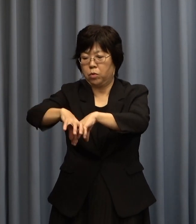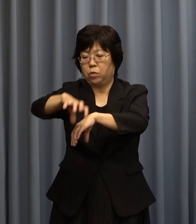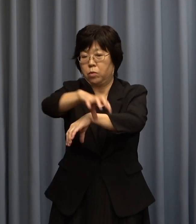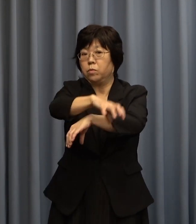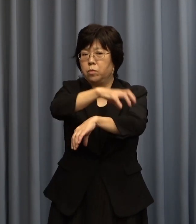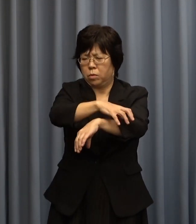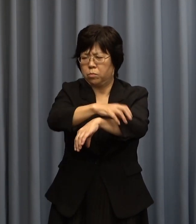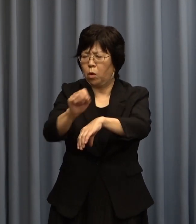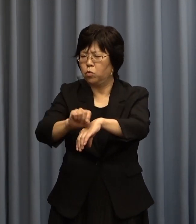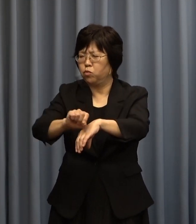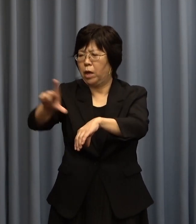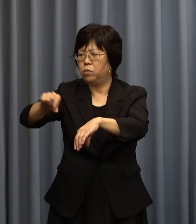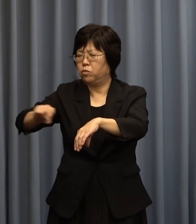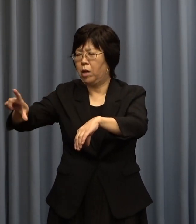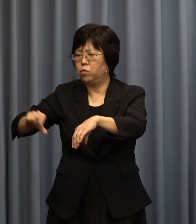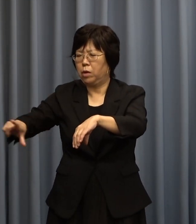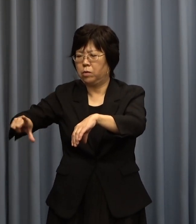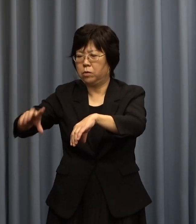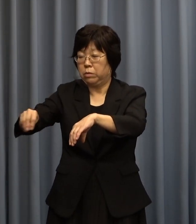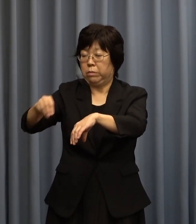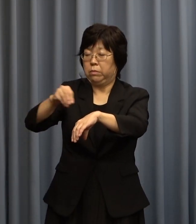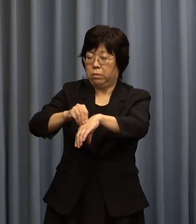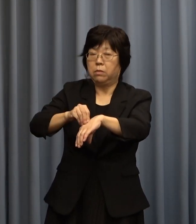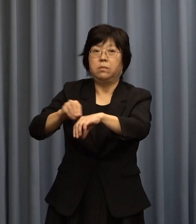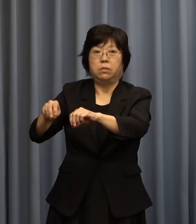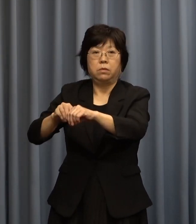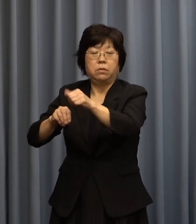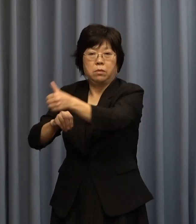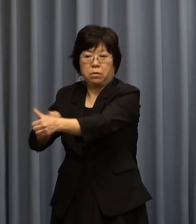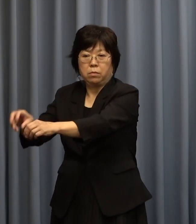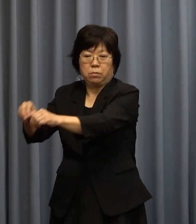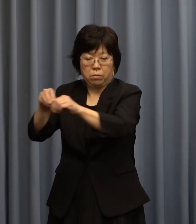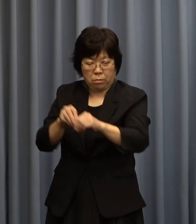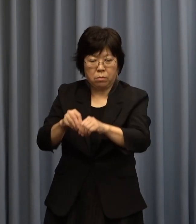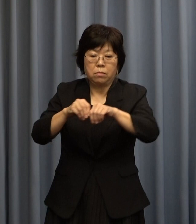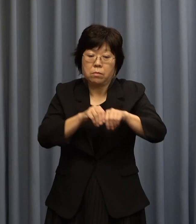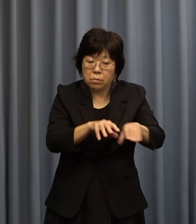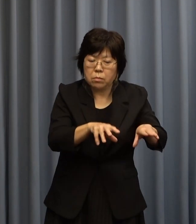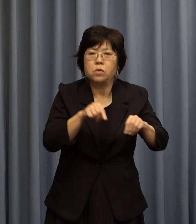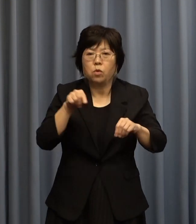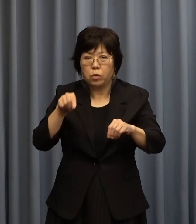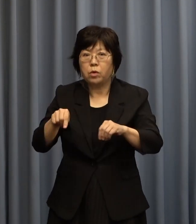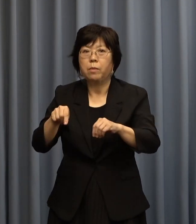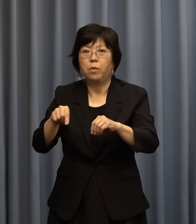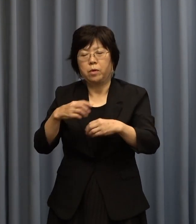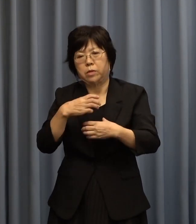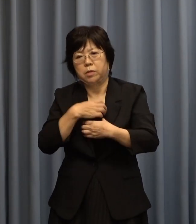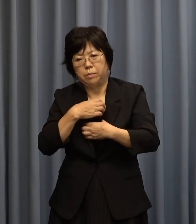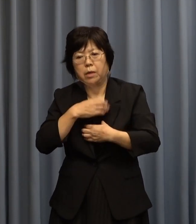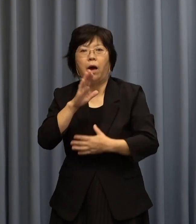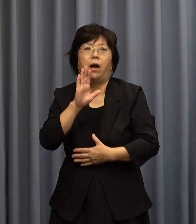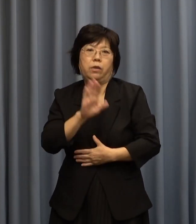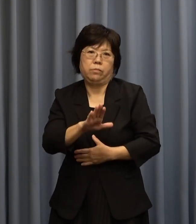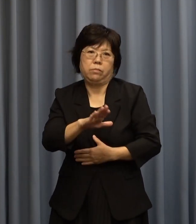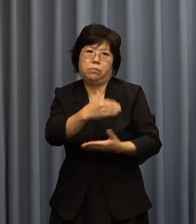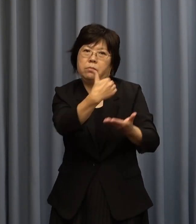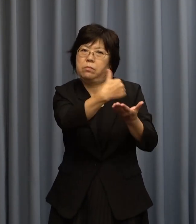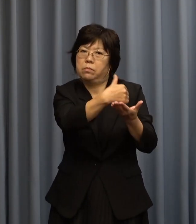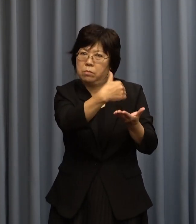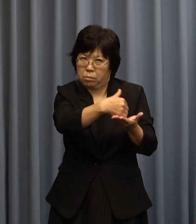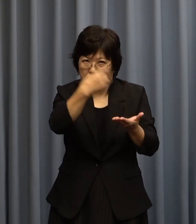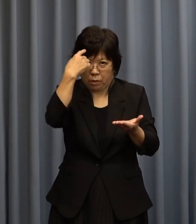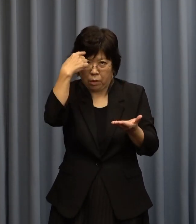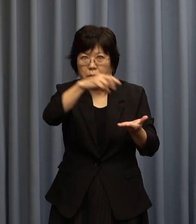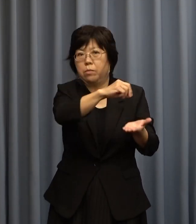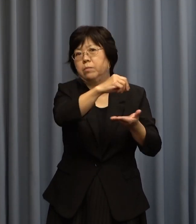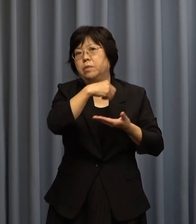れまで落ち着いていたのに加わったということで、他の国の会議に参加している先生もおられますけれども、そういった方々